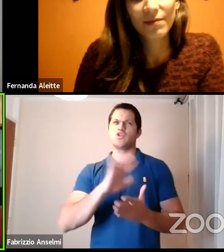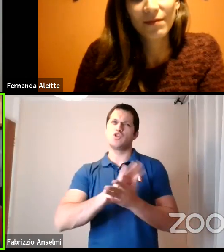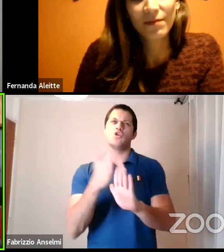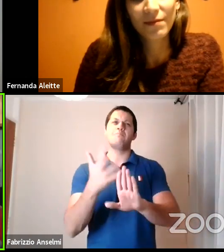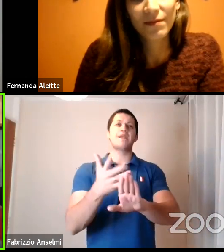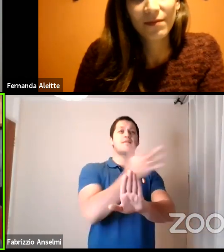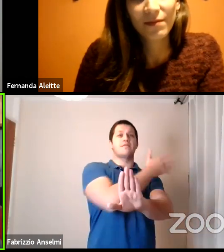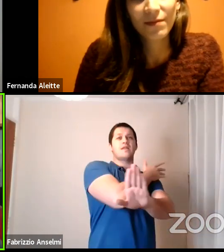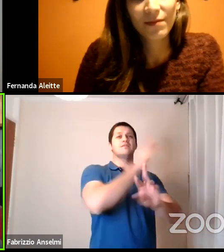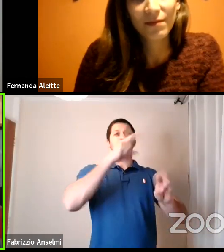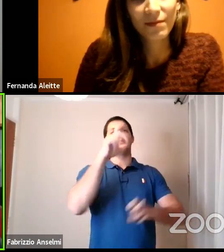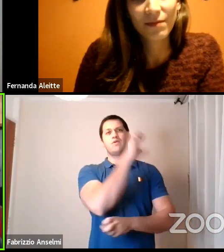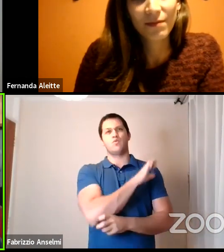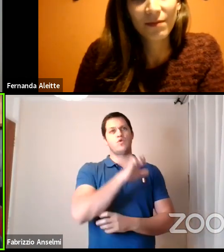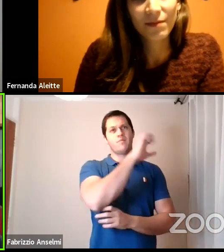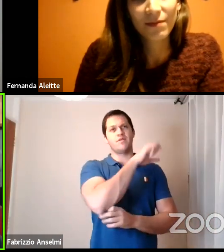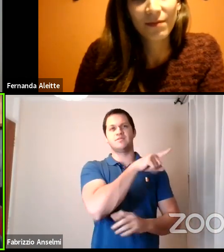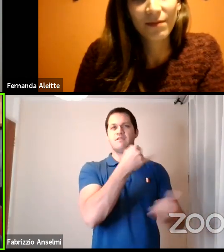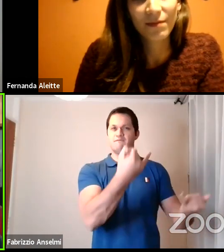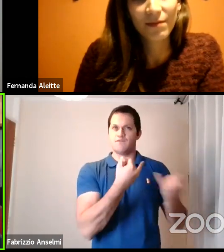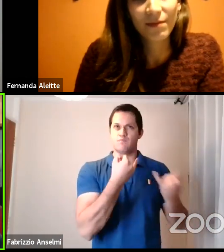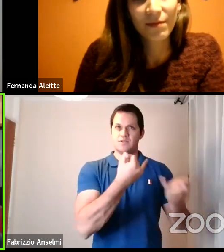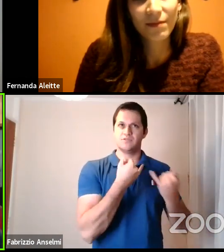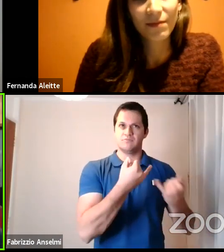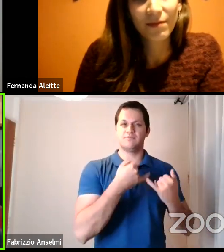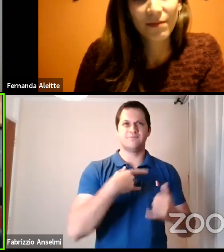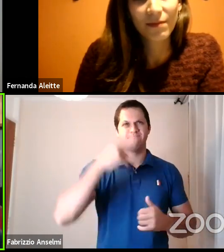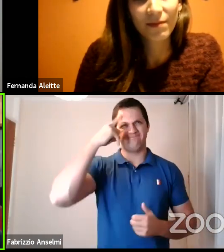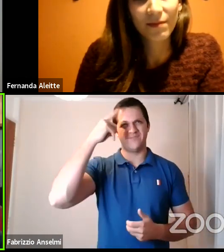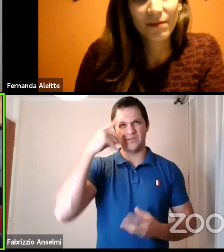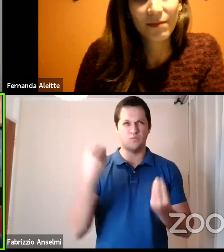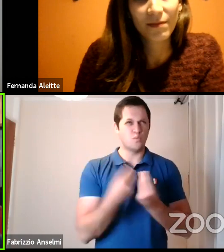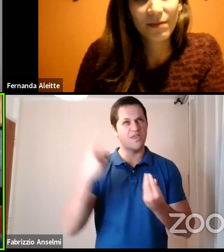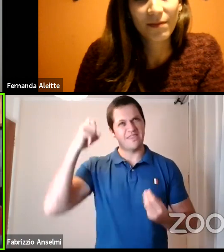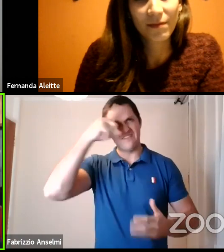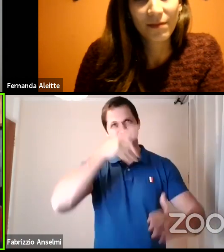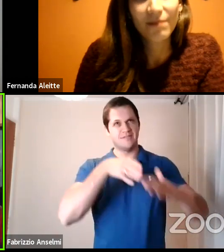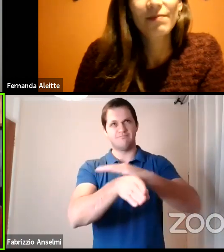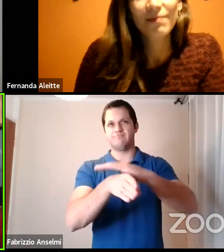eso, es información que yo creo que es muy difícil acceder a ella.